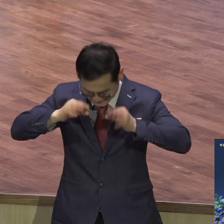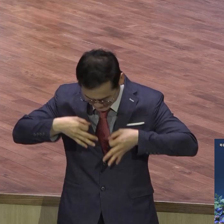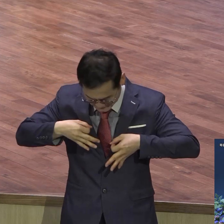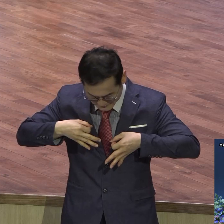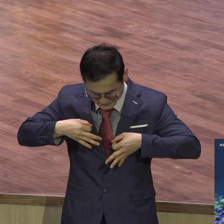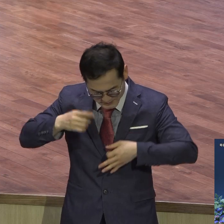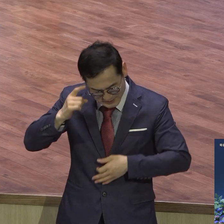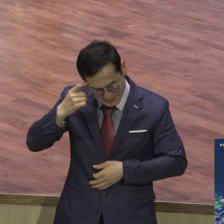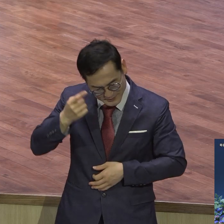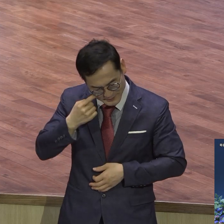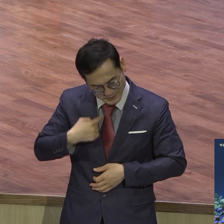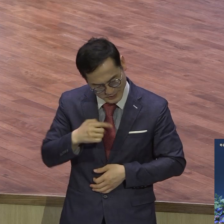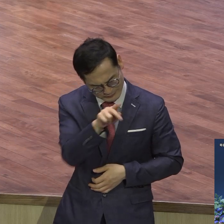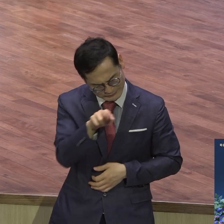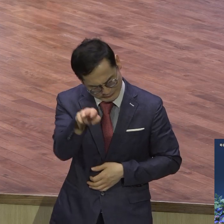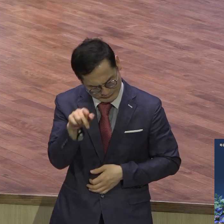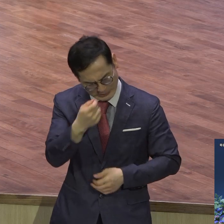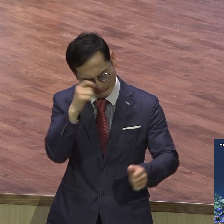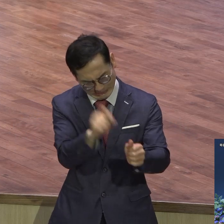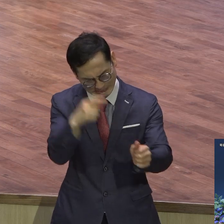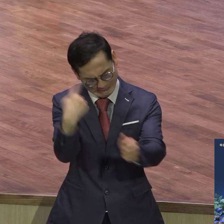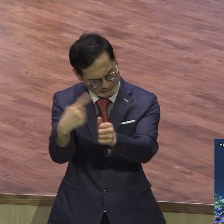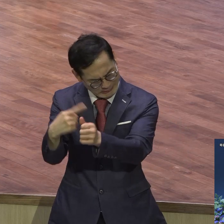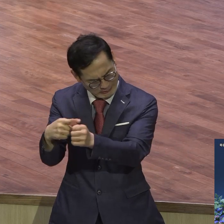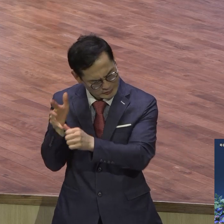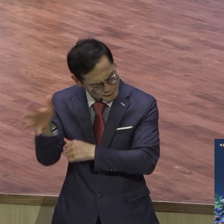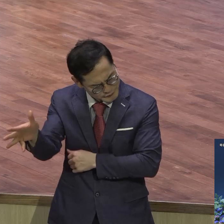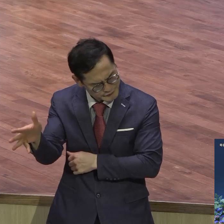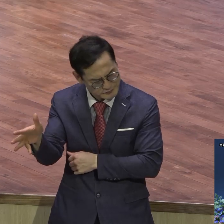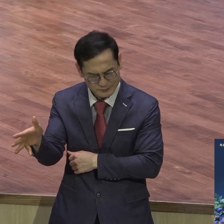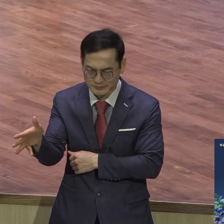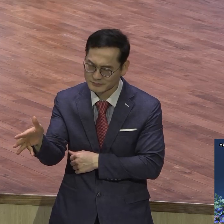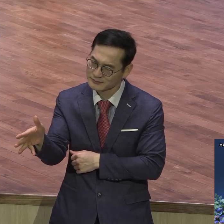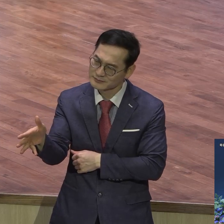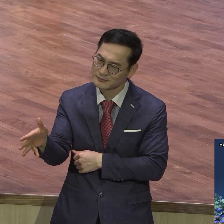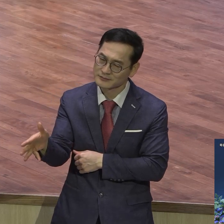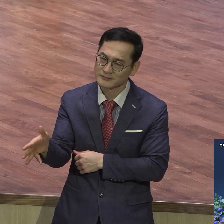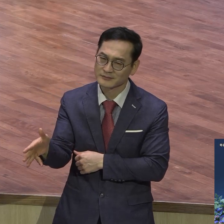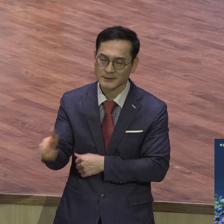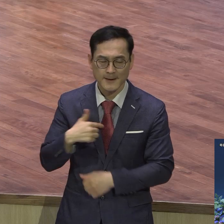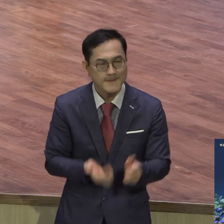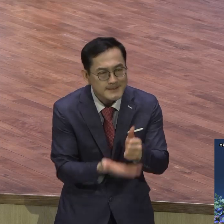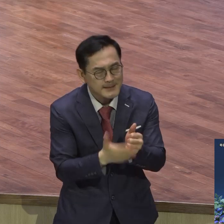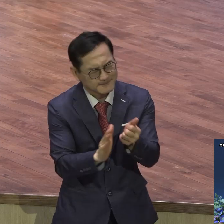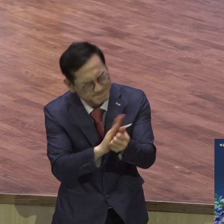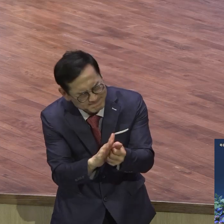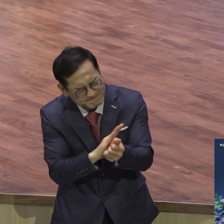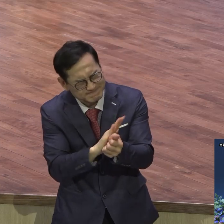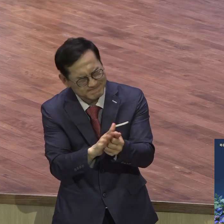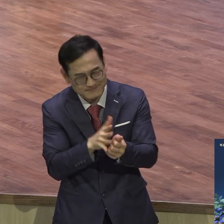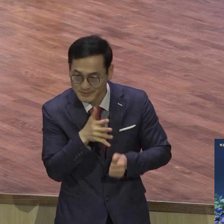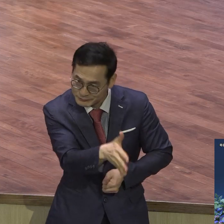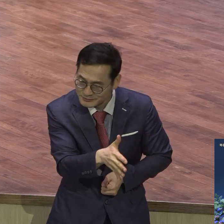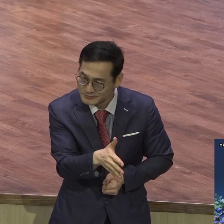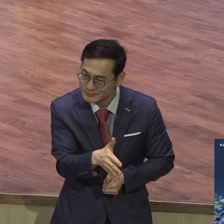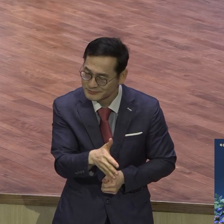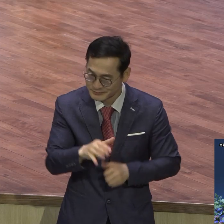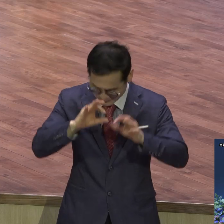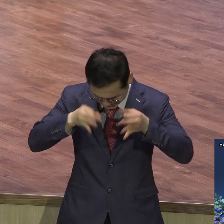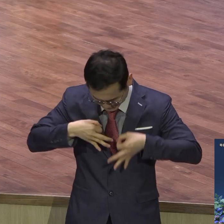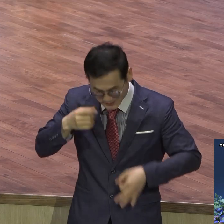진지하게 진단해 보세요. 내 입에서 나온 말이 남을 칭찬하고 격려하는 말을 많이 하는지